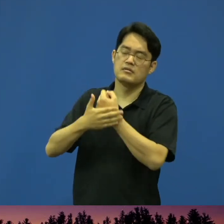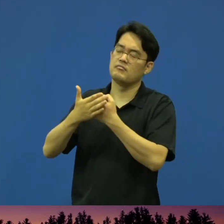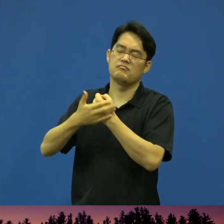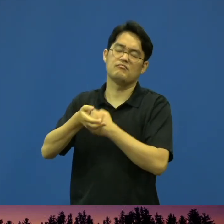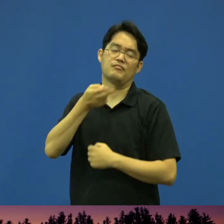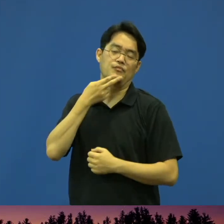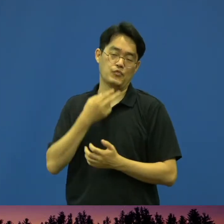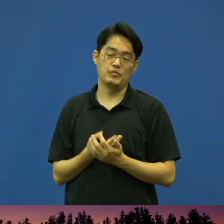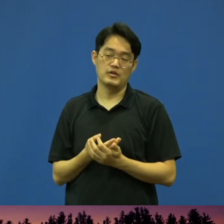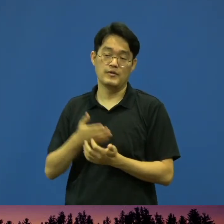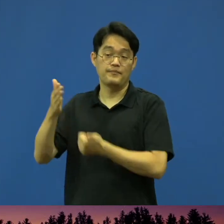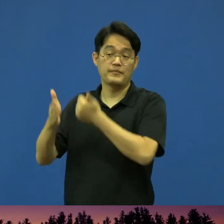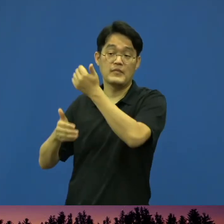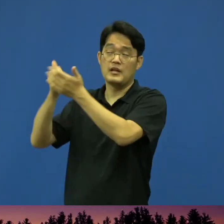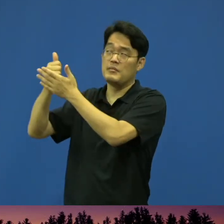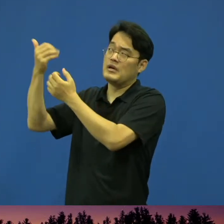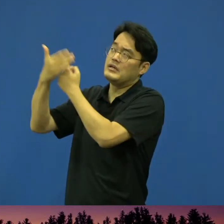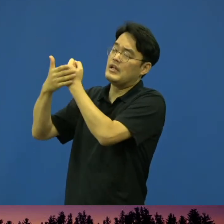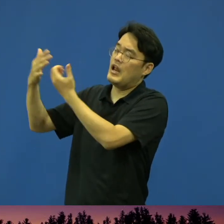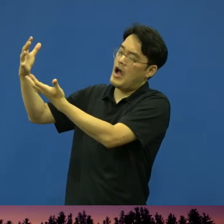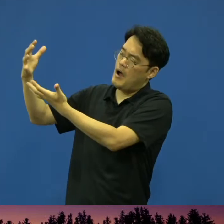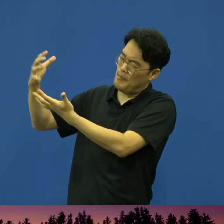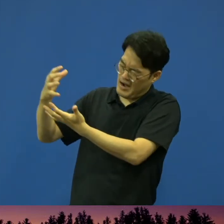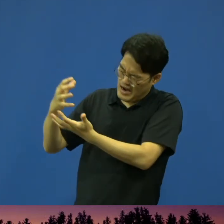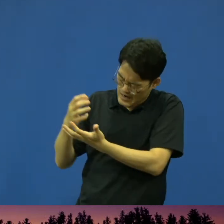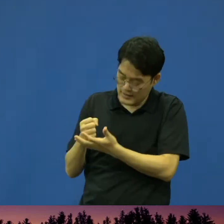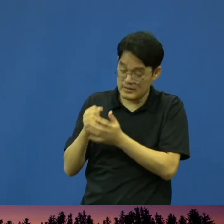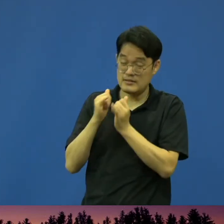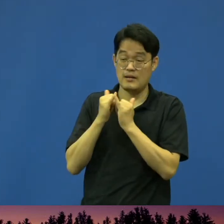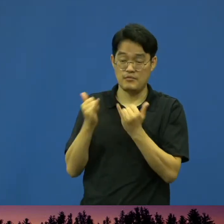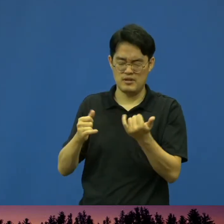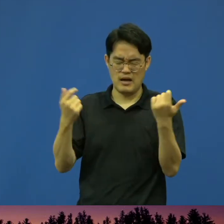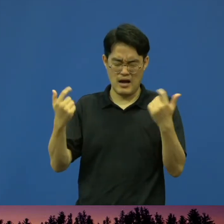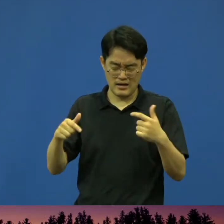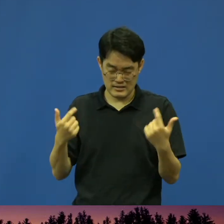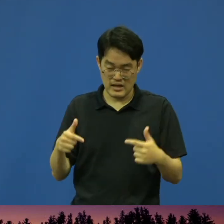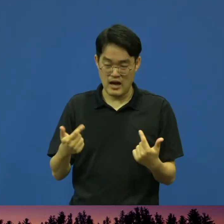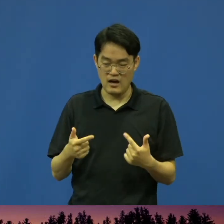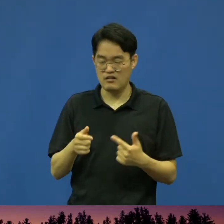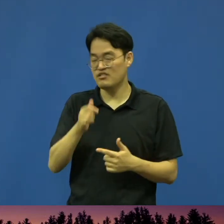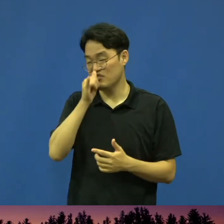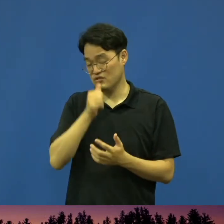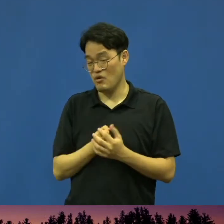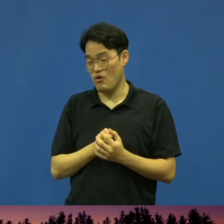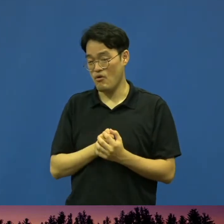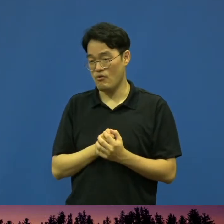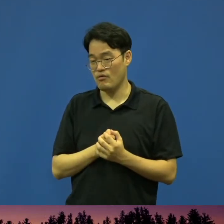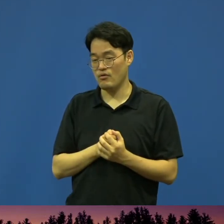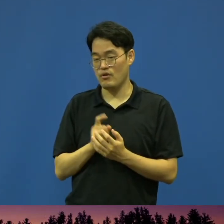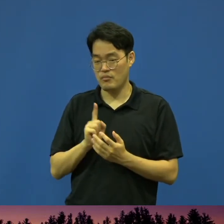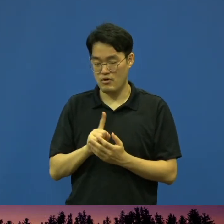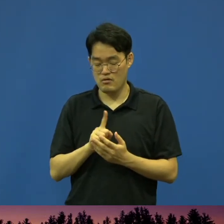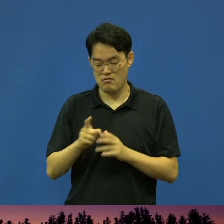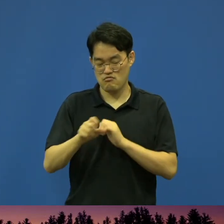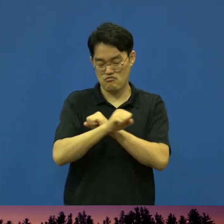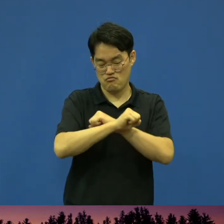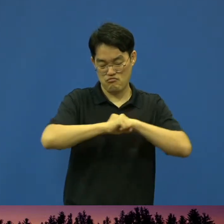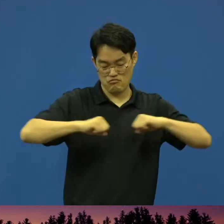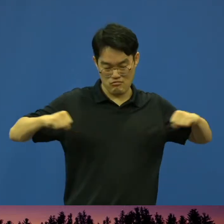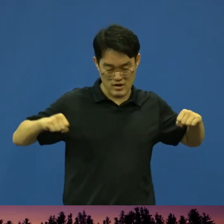하나님의 은혜를 누리는 주인공들이 언제나 있습니다. 광야를 돌았던 광야 1세대를 기억해